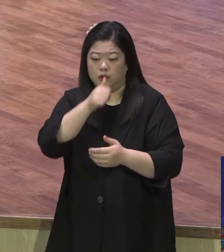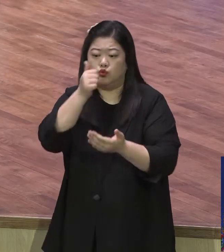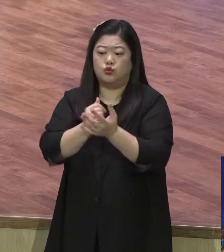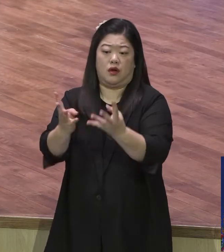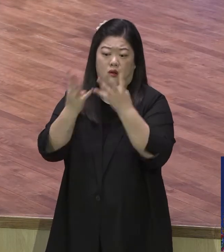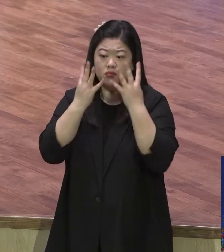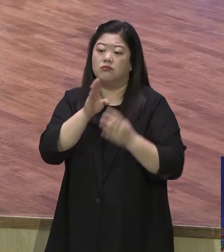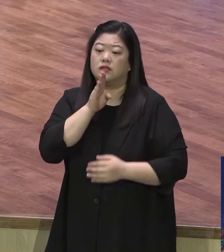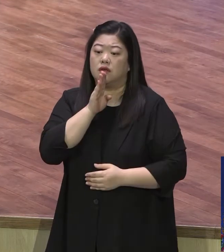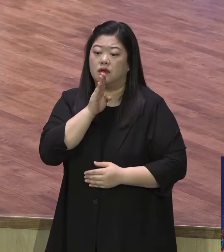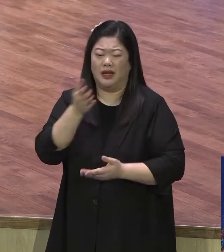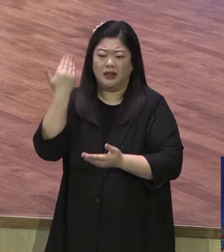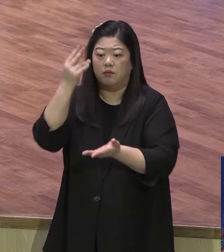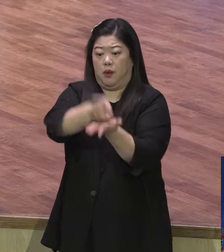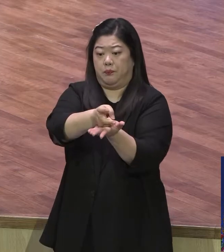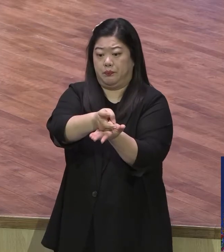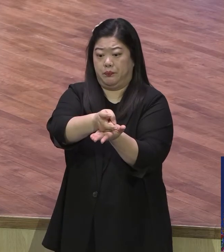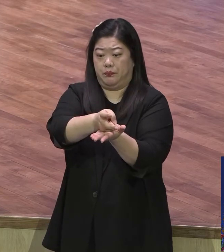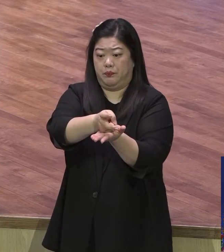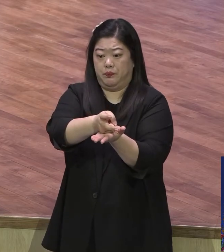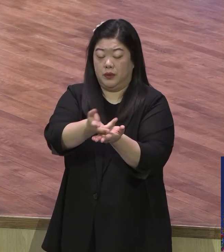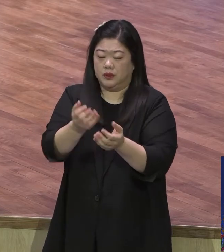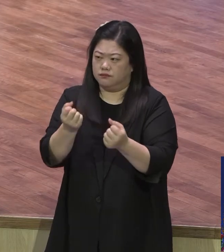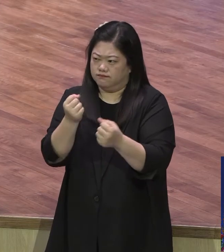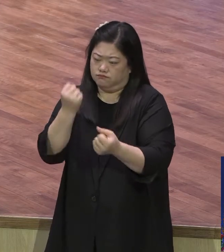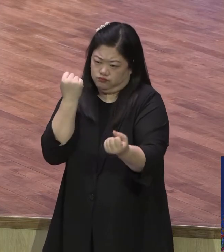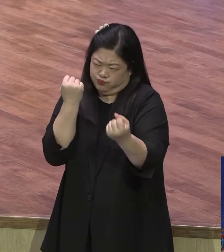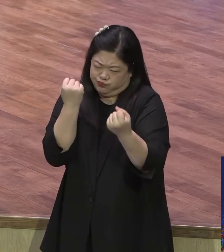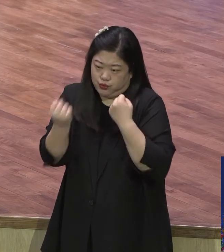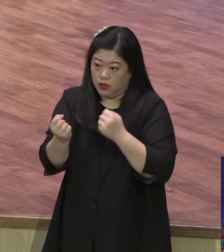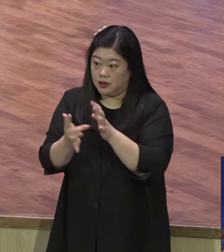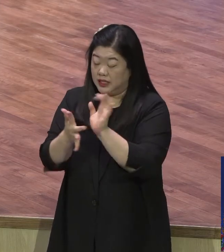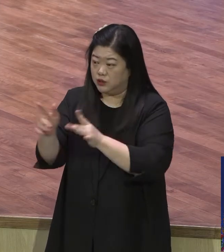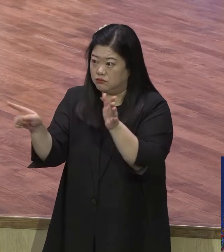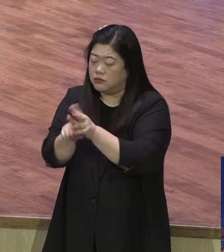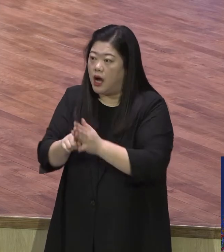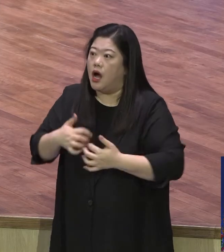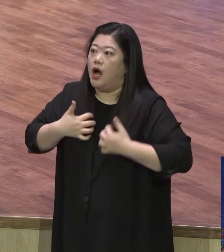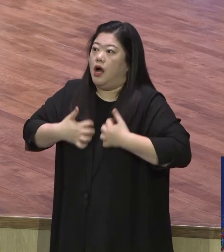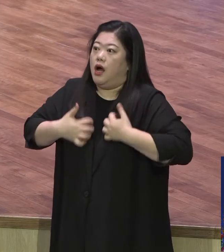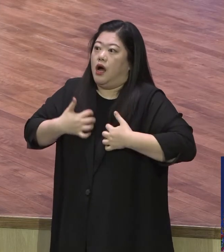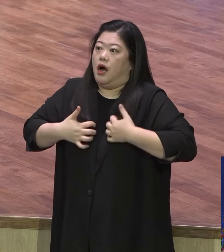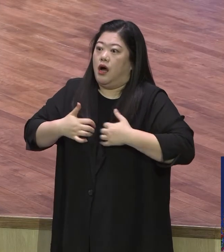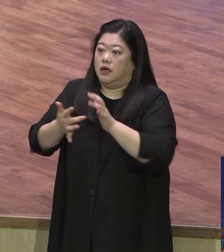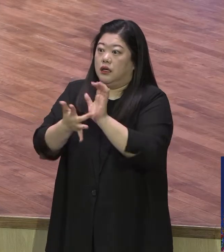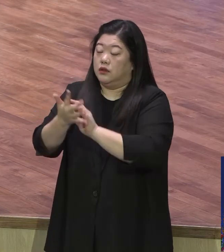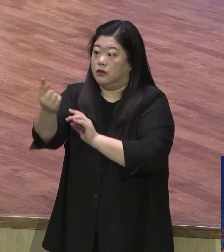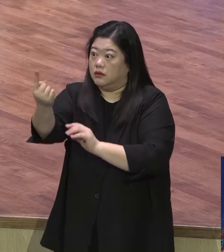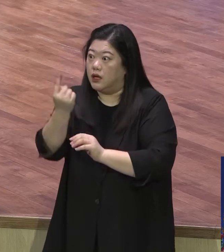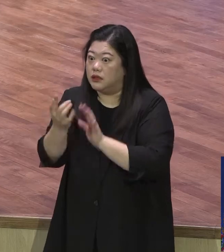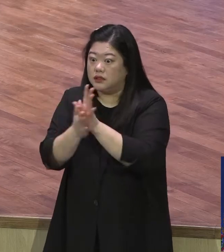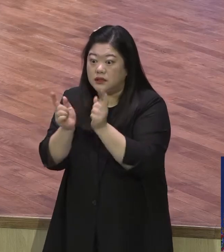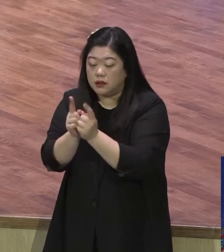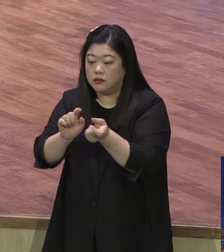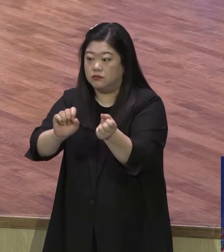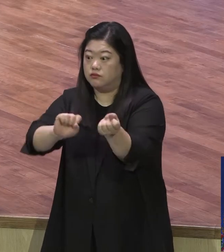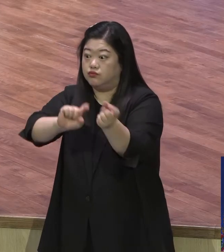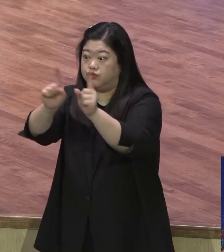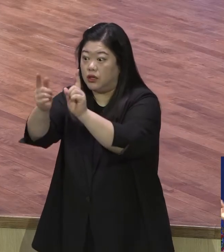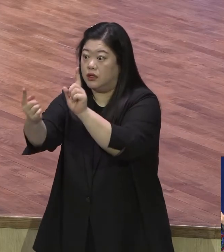능력으로 부활하신 예수 만나고 이들이 싹 변화되어 한 사람도 배신자가 없었어요 부활 전에